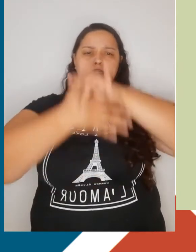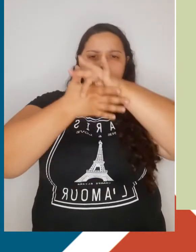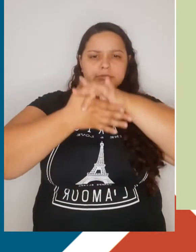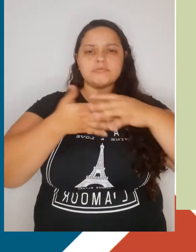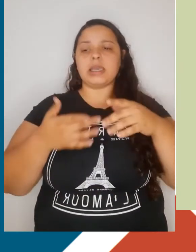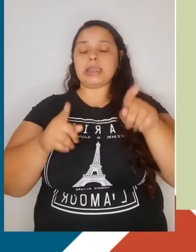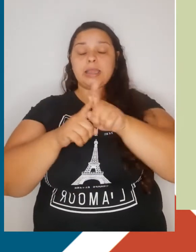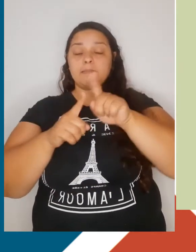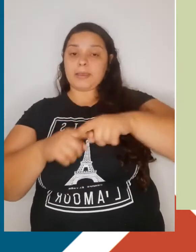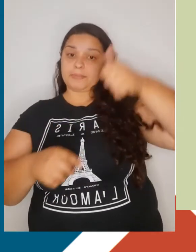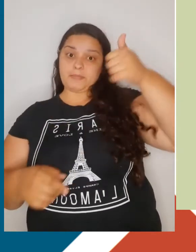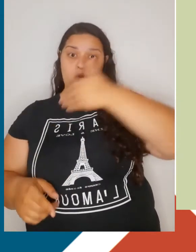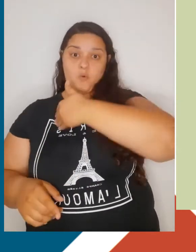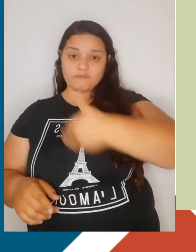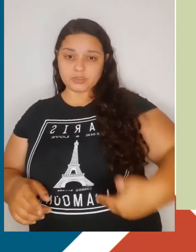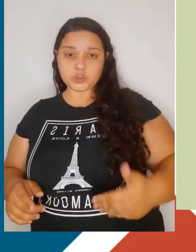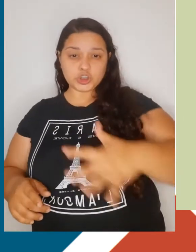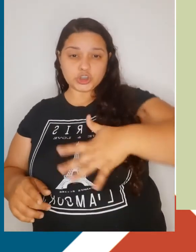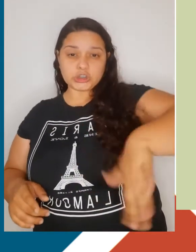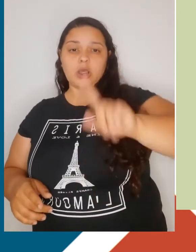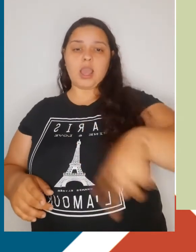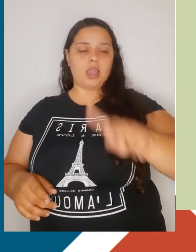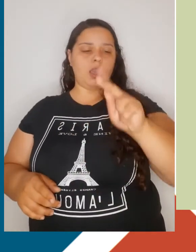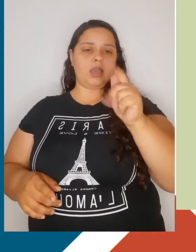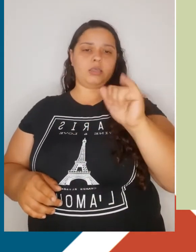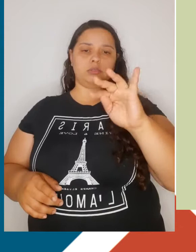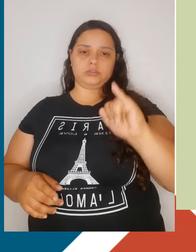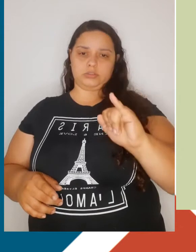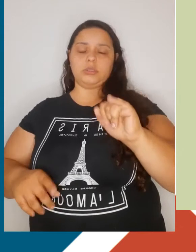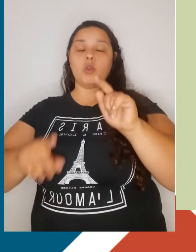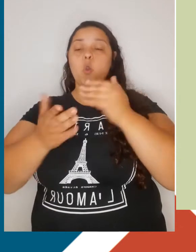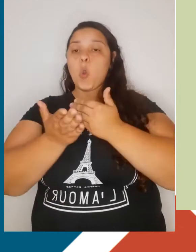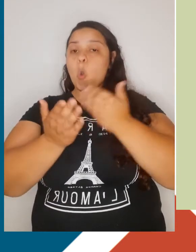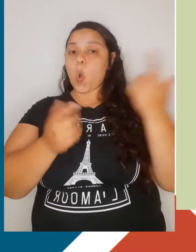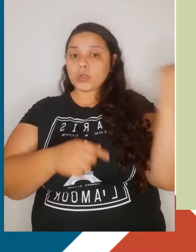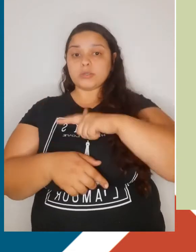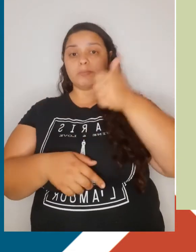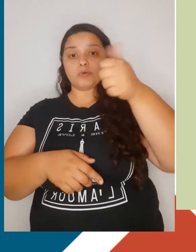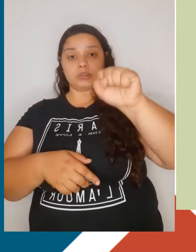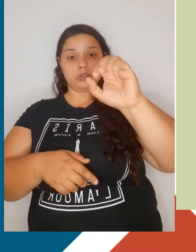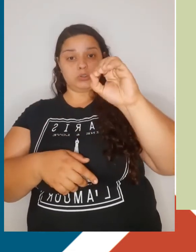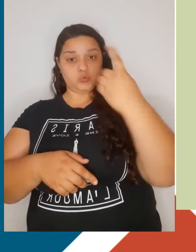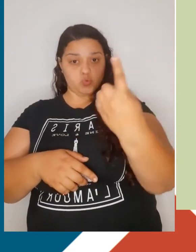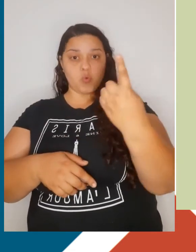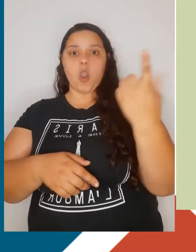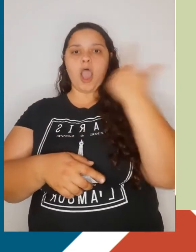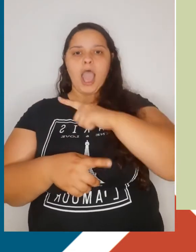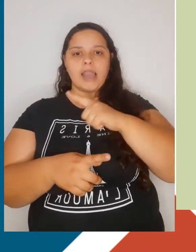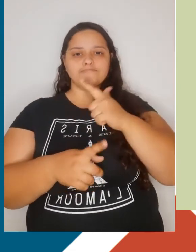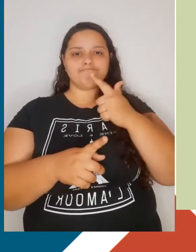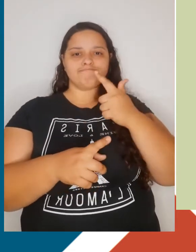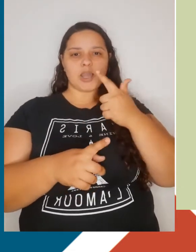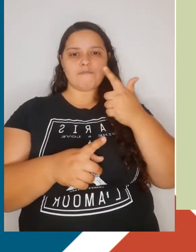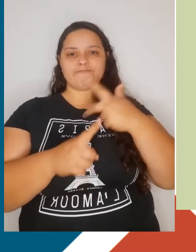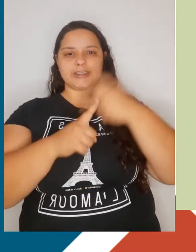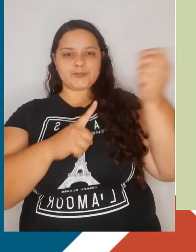independência haitiana e foi também o primeiro governador-geral do Haiti quando conseguiu, em 1801,